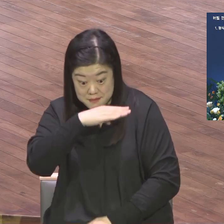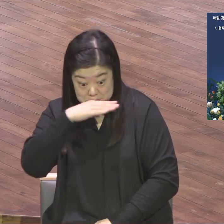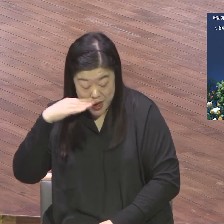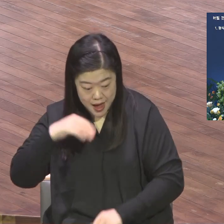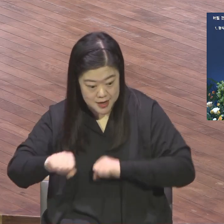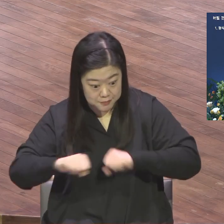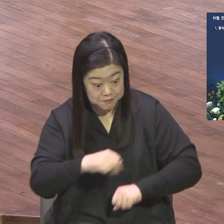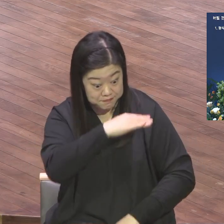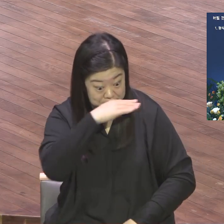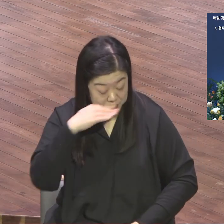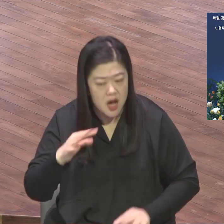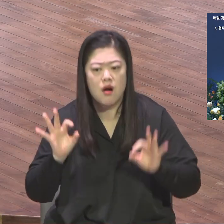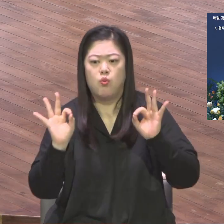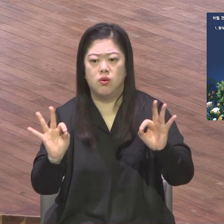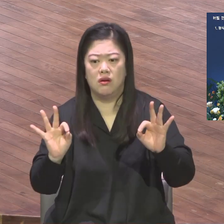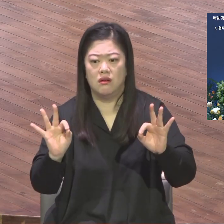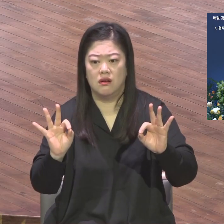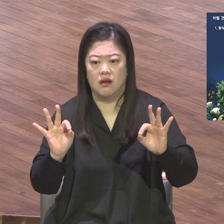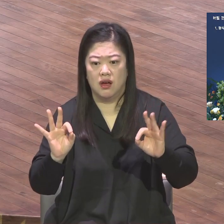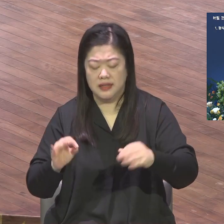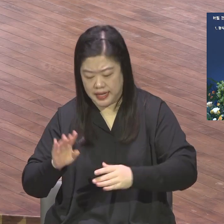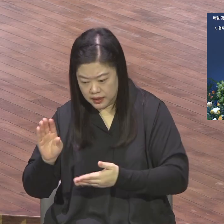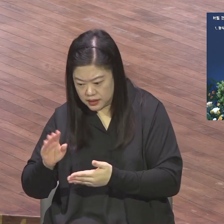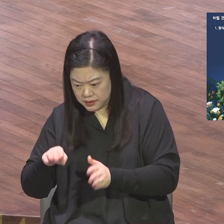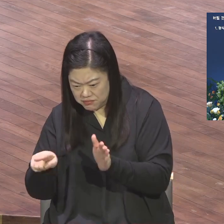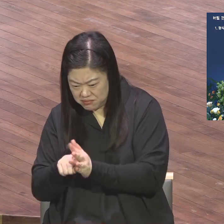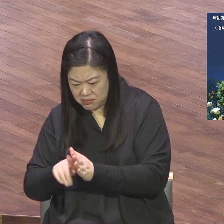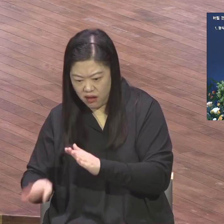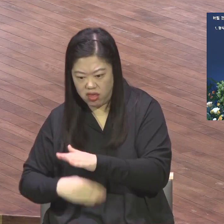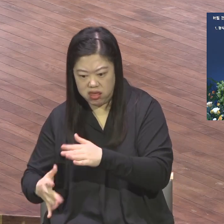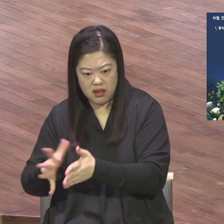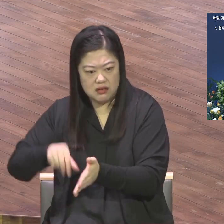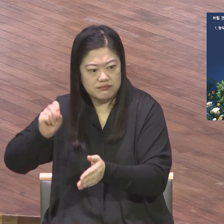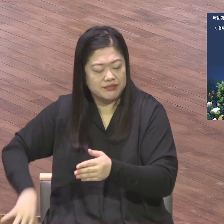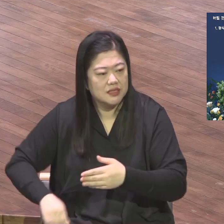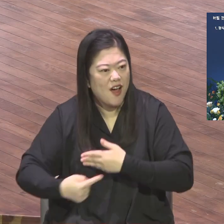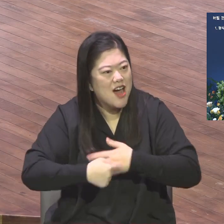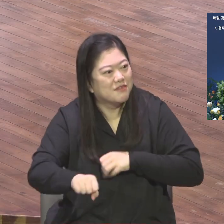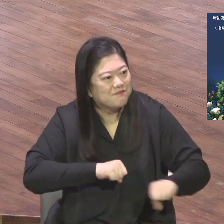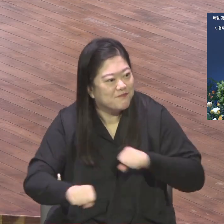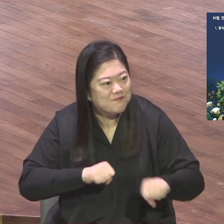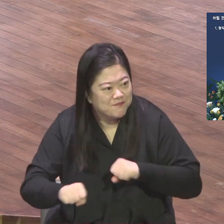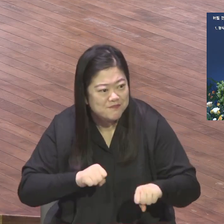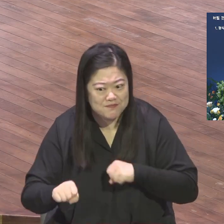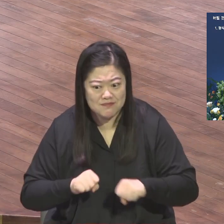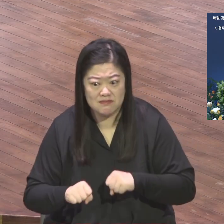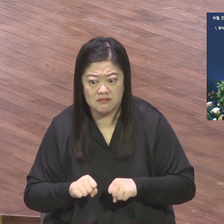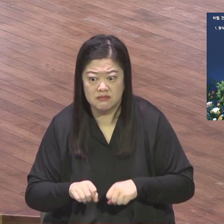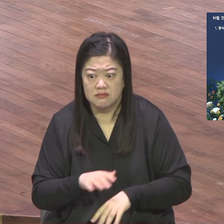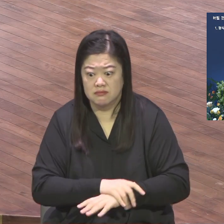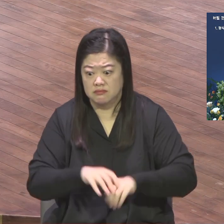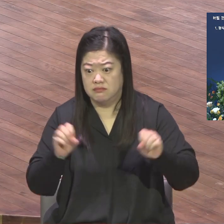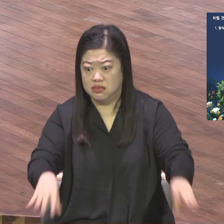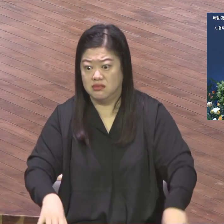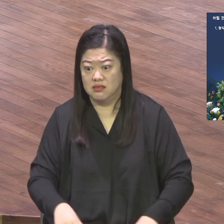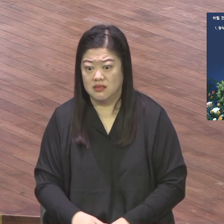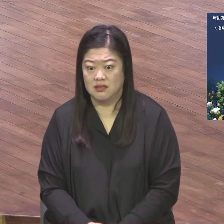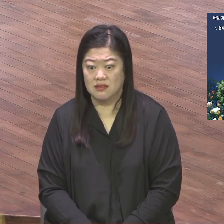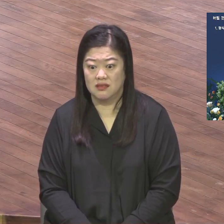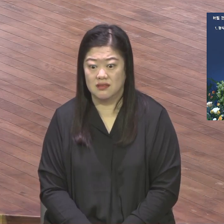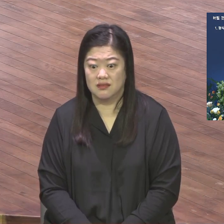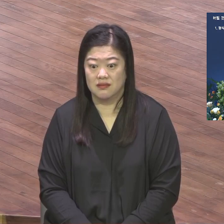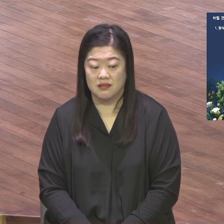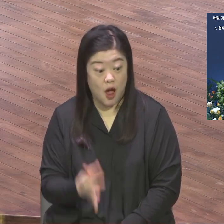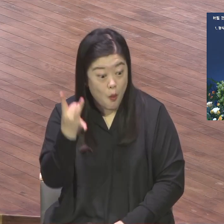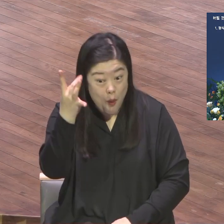그리스도로 결론 안 난 열심. 복음을 모르고 열심히 하는 거. 복음 모르셔도 더 열심히 합니다.